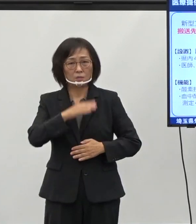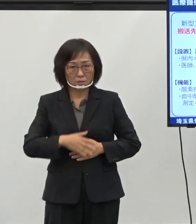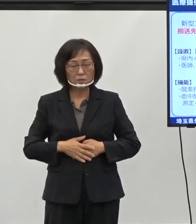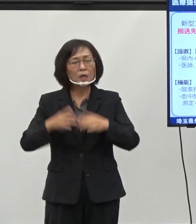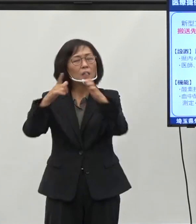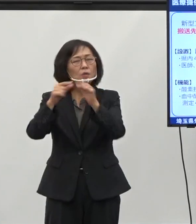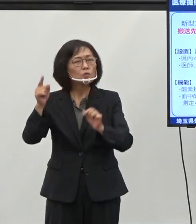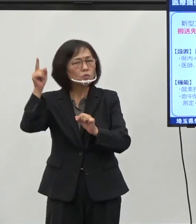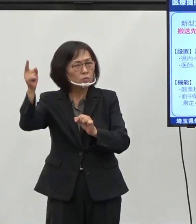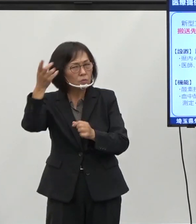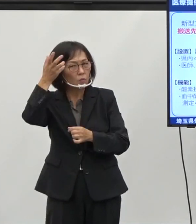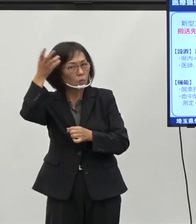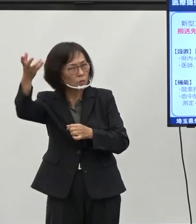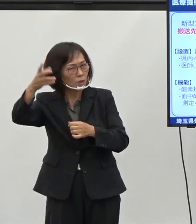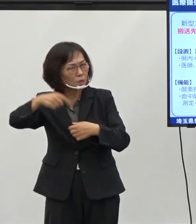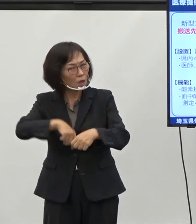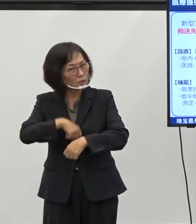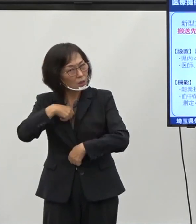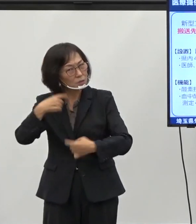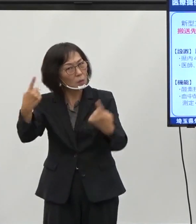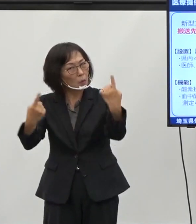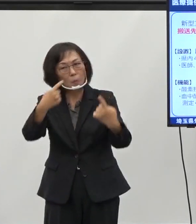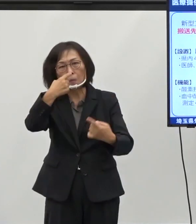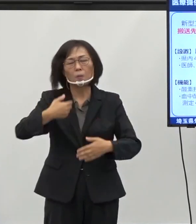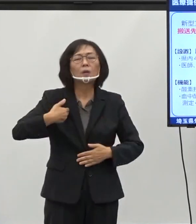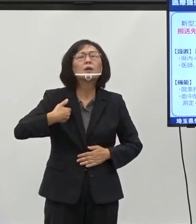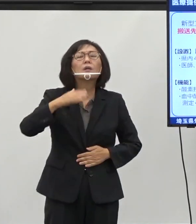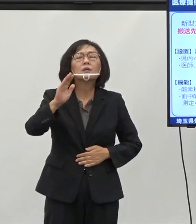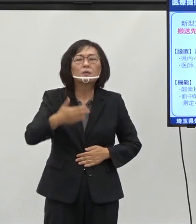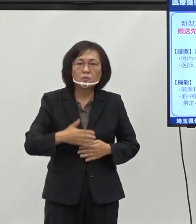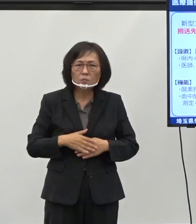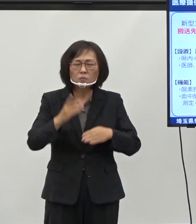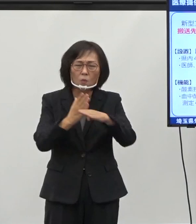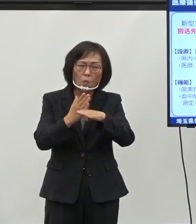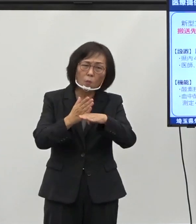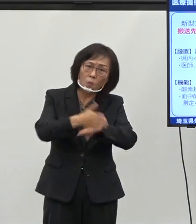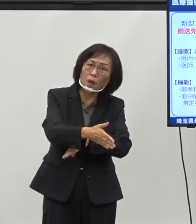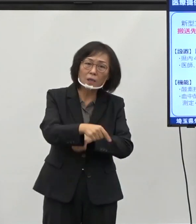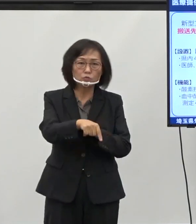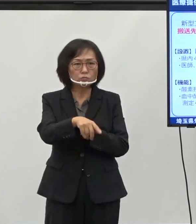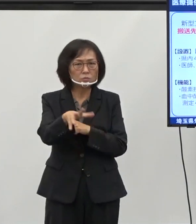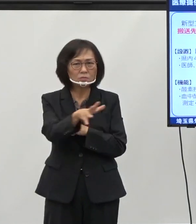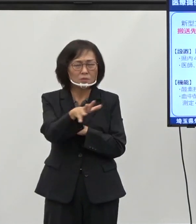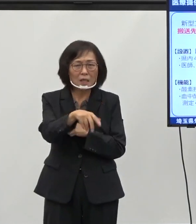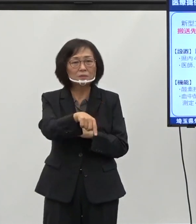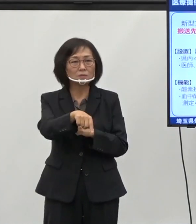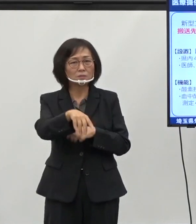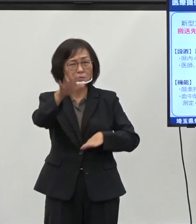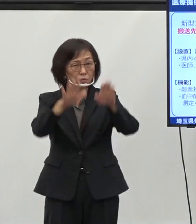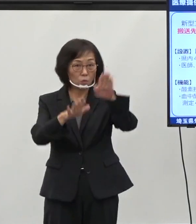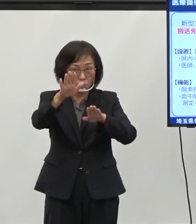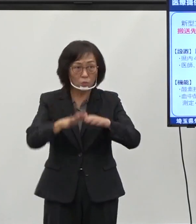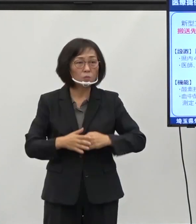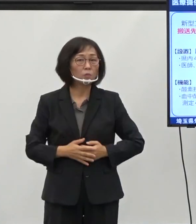国の想定が正しかったかどうか分かりませんけれども、それを超える余裕を本来持っていたわけですから、そこに以上、それ